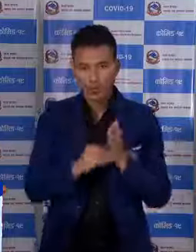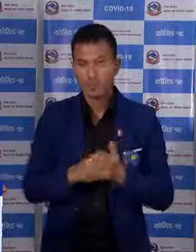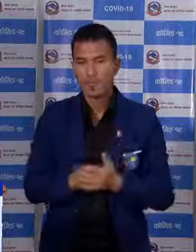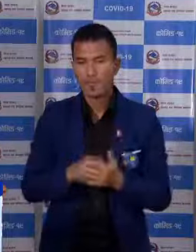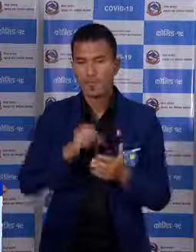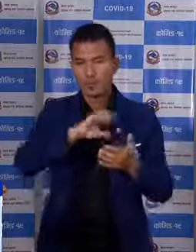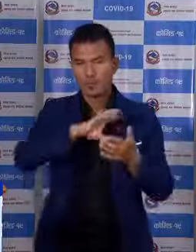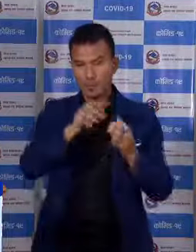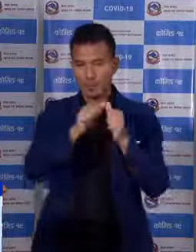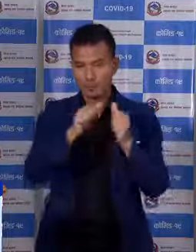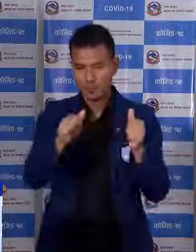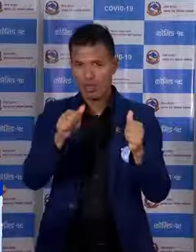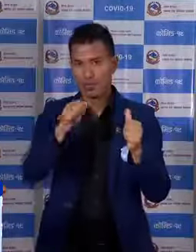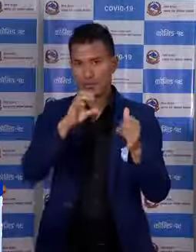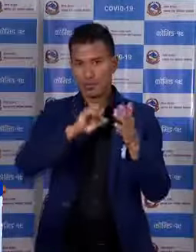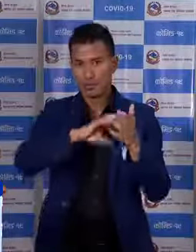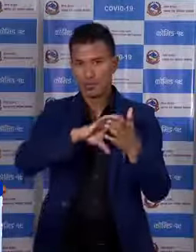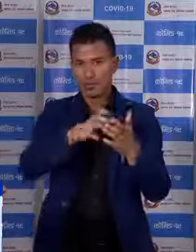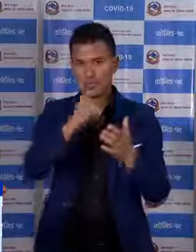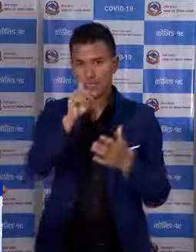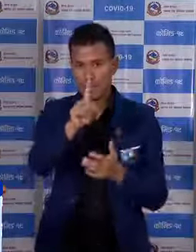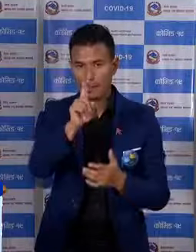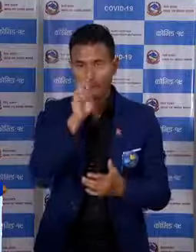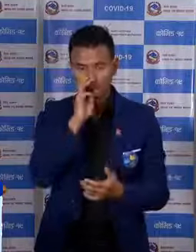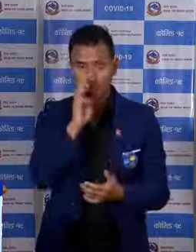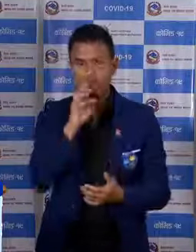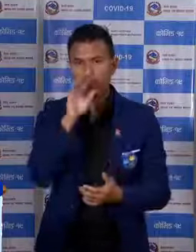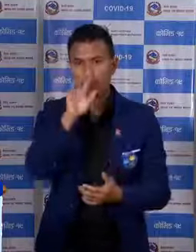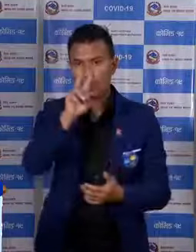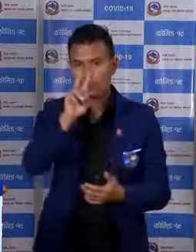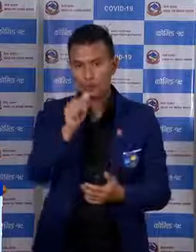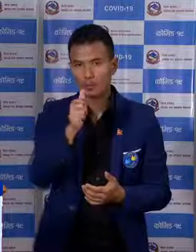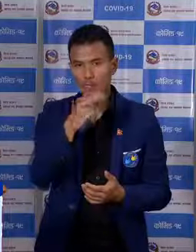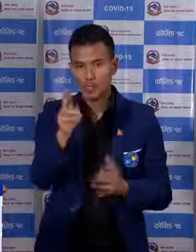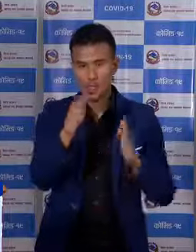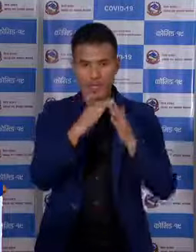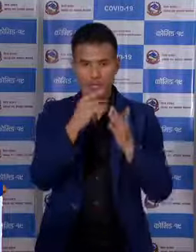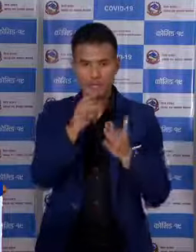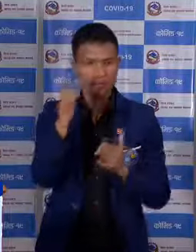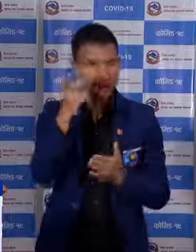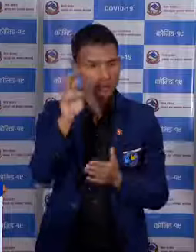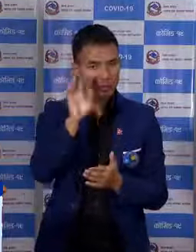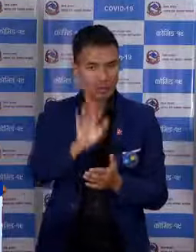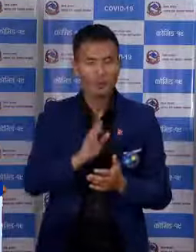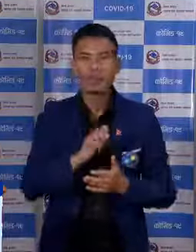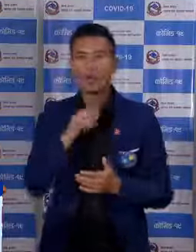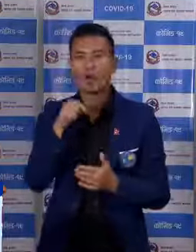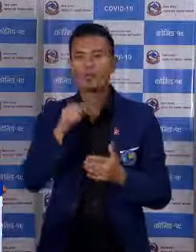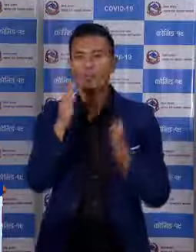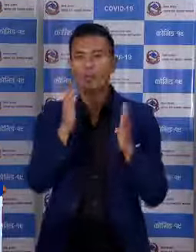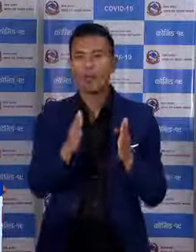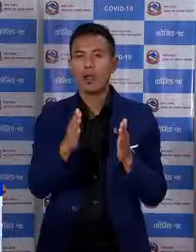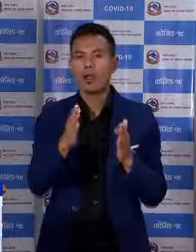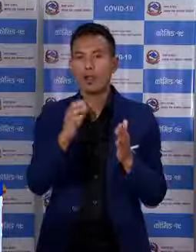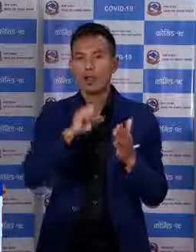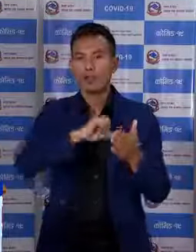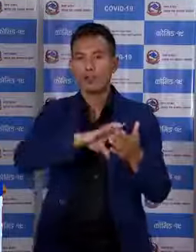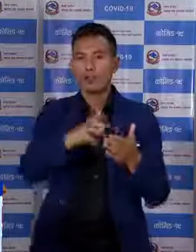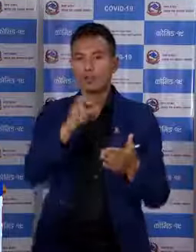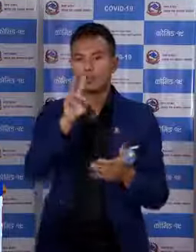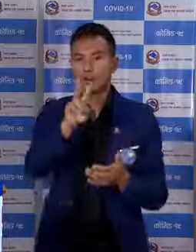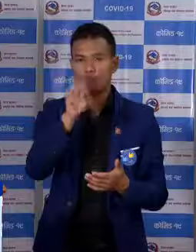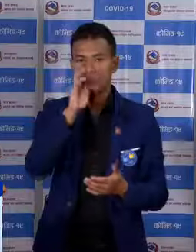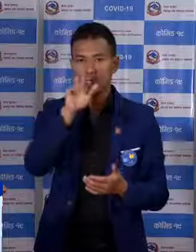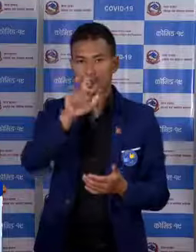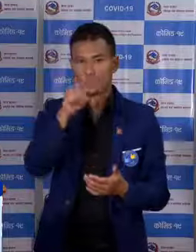चाहांचू, पर्देशिक विवरन अनुशार, पर्देश नमर एक मां 26 जाना डिस्चाज वहेर गई सक्नु वहेको छा आल सम्मा, तेसे गरी पर्देश नमर